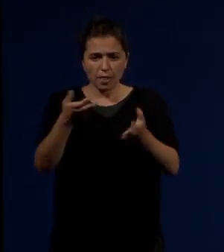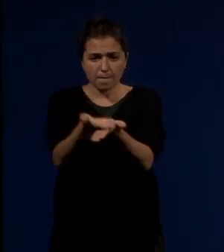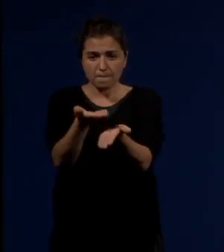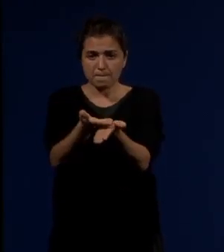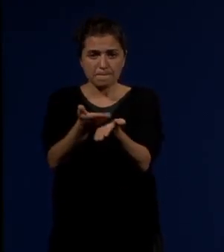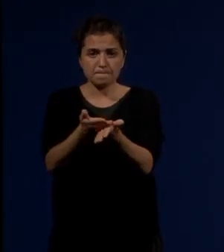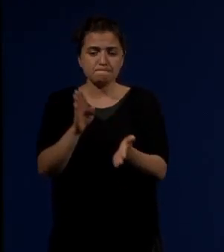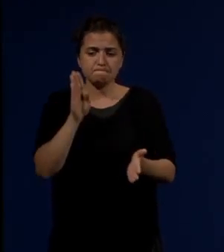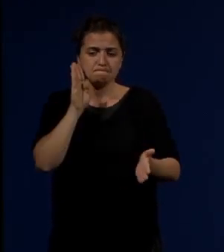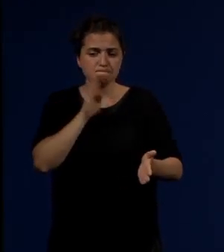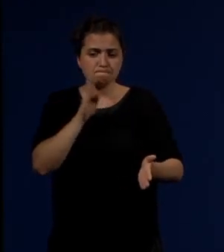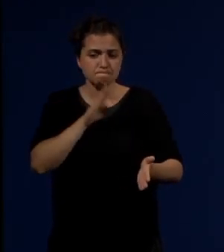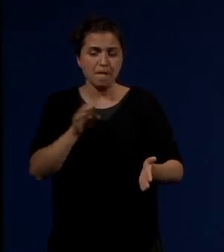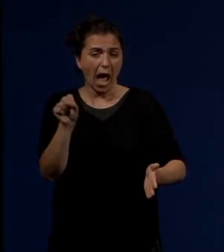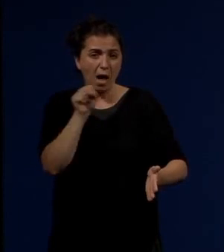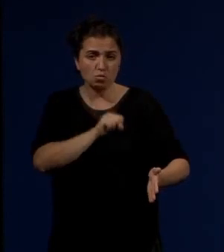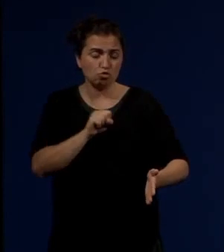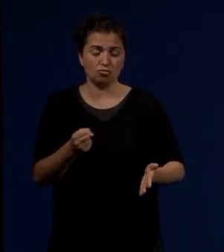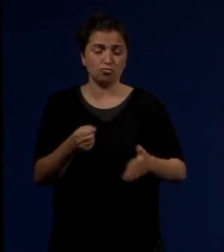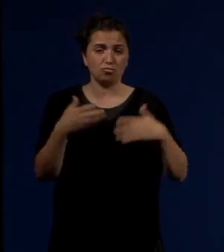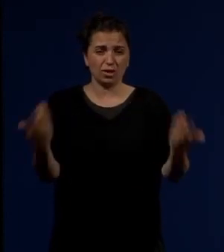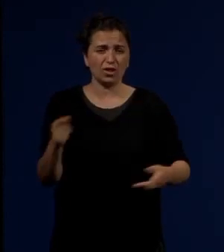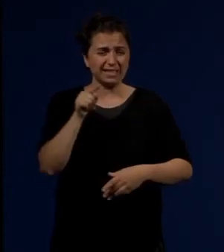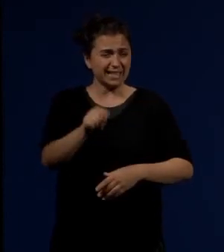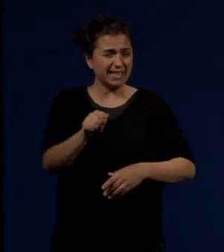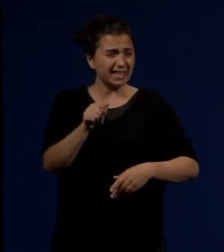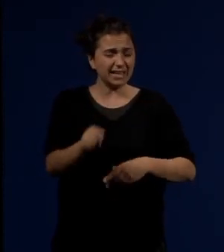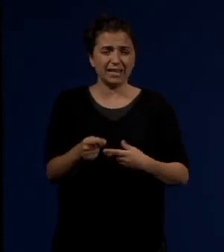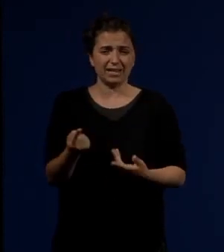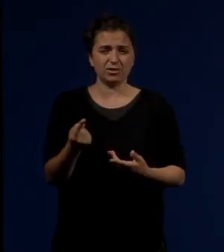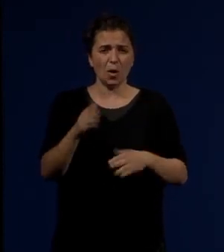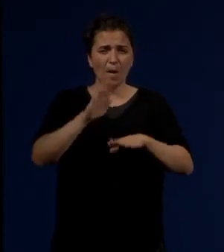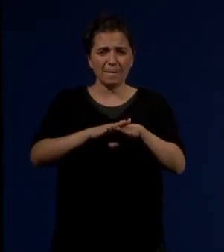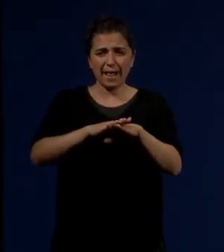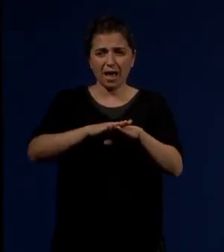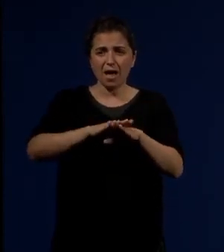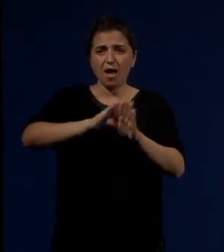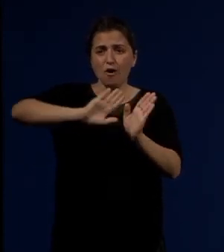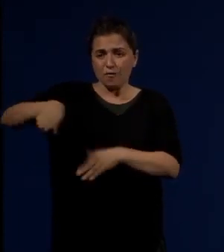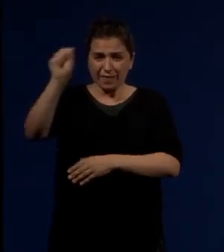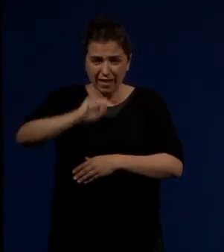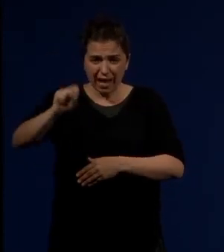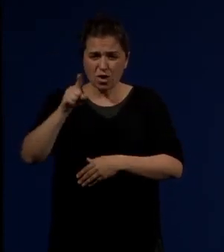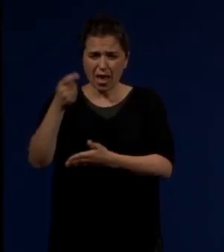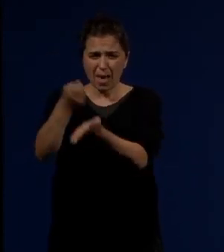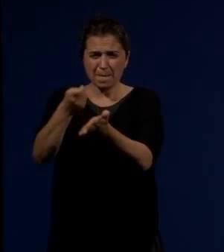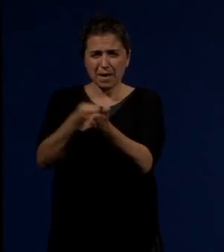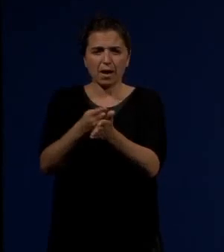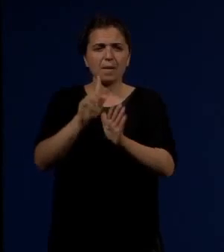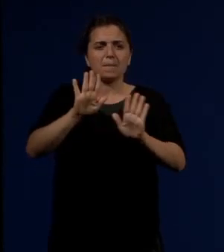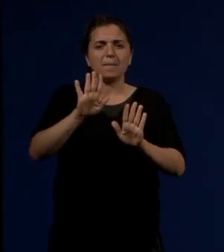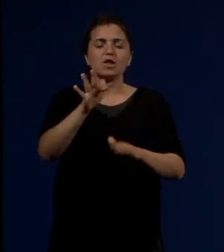inxusta, e denegar a medicación inxustamente, única e exclusivamente para cadrar as contas a final de ano, e aínda presumen de